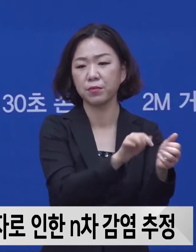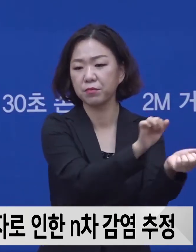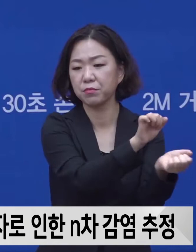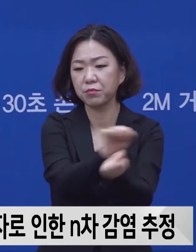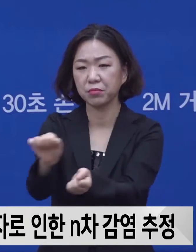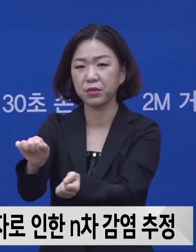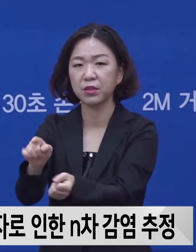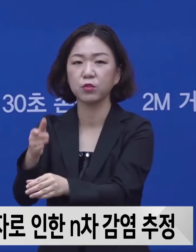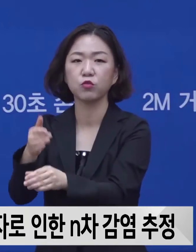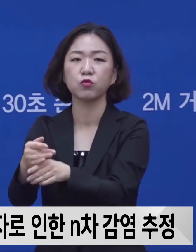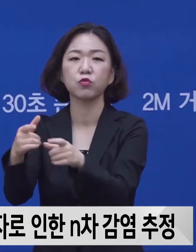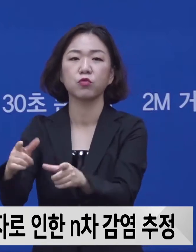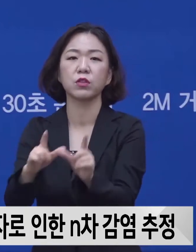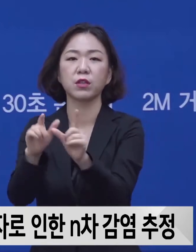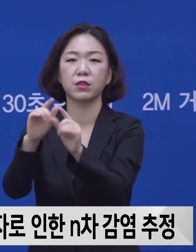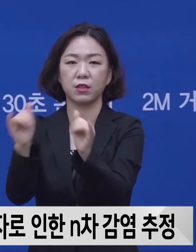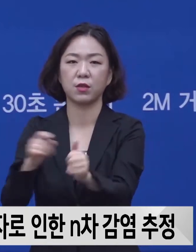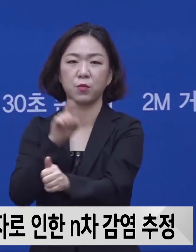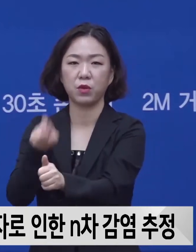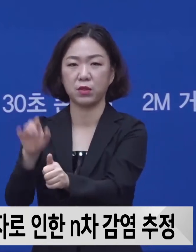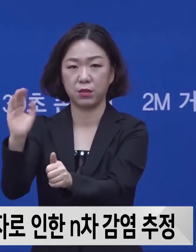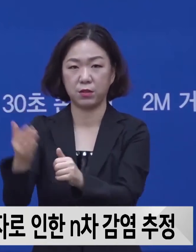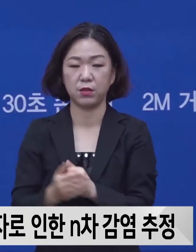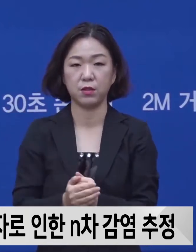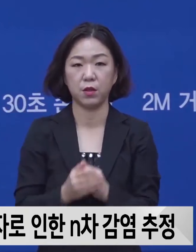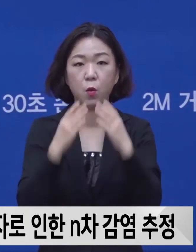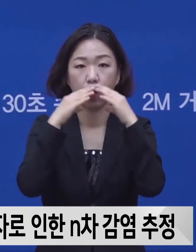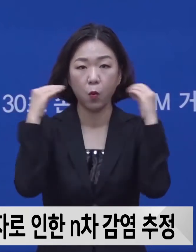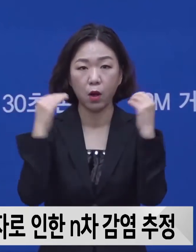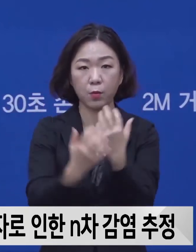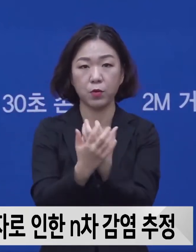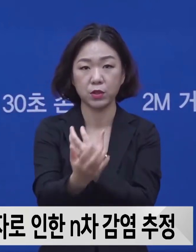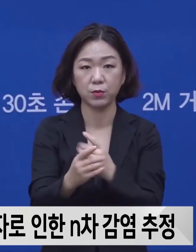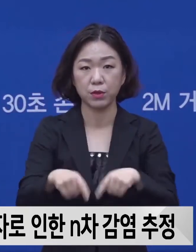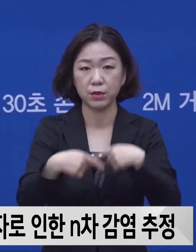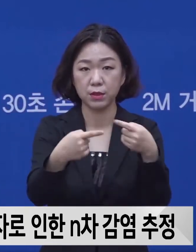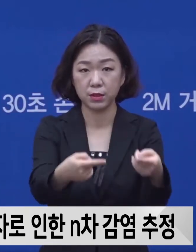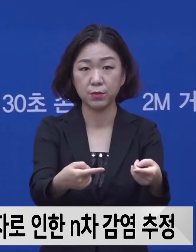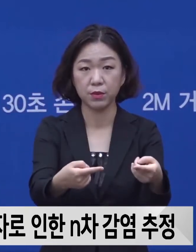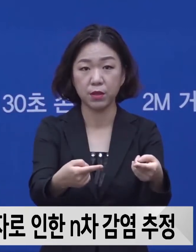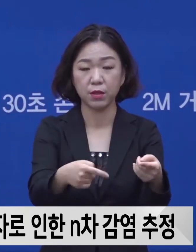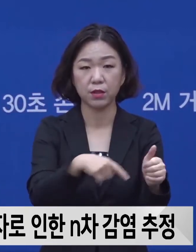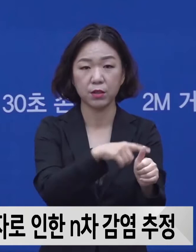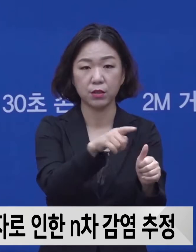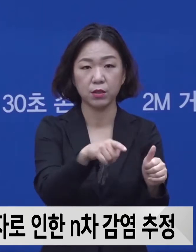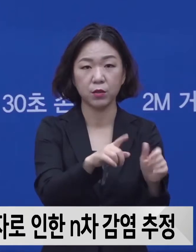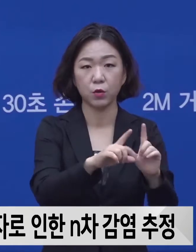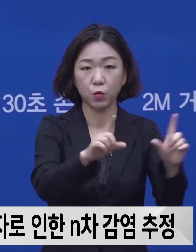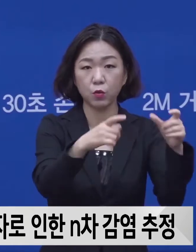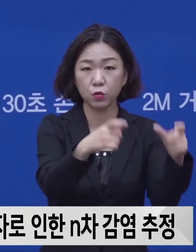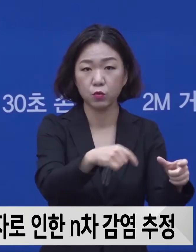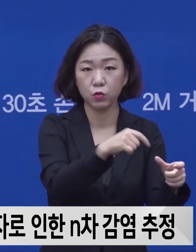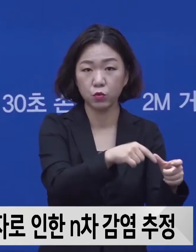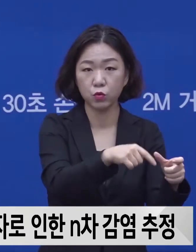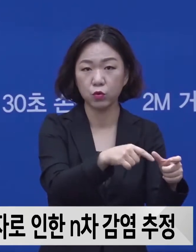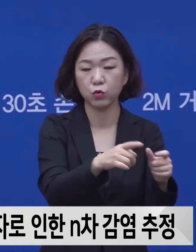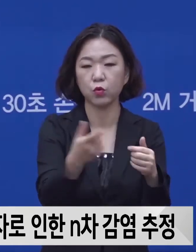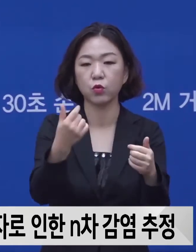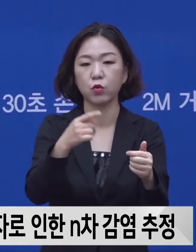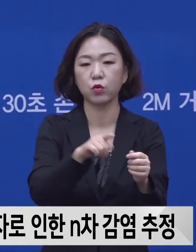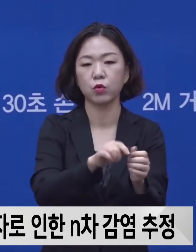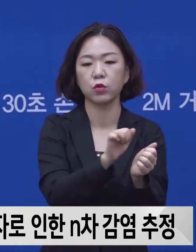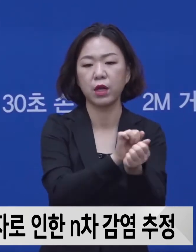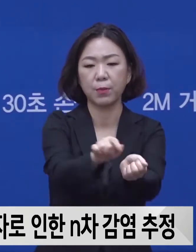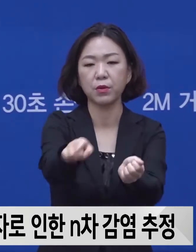것으로 확인되었습니다. 광화문 집회에 참석한 동구 확진자를 접촉한 수성구 확진자가